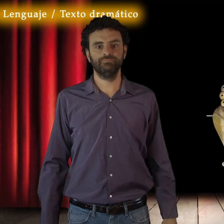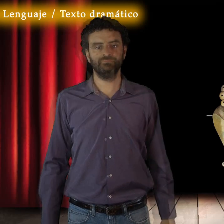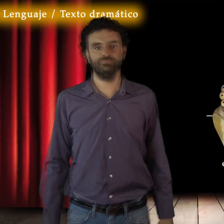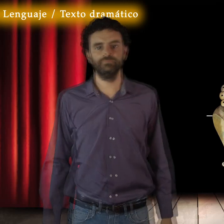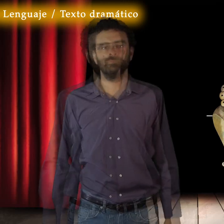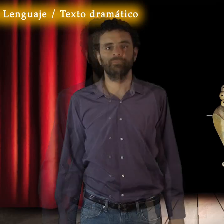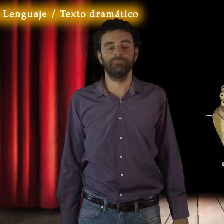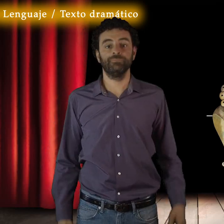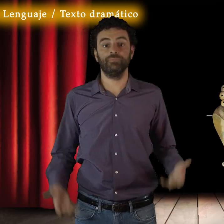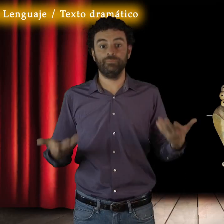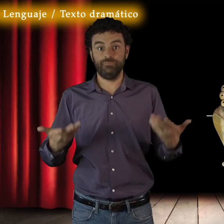representado